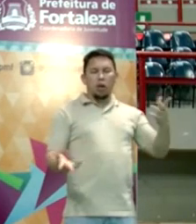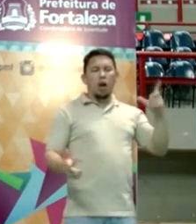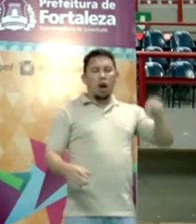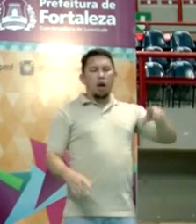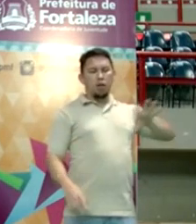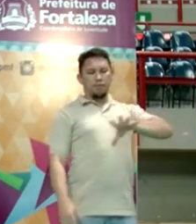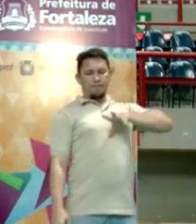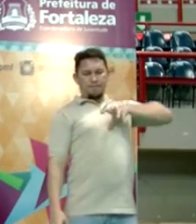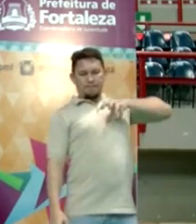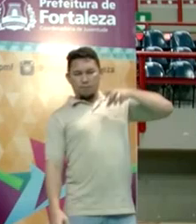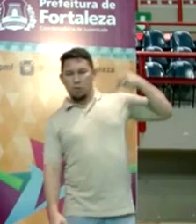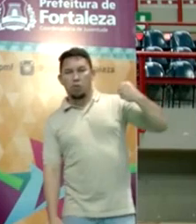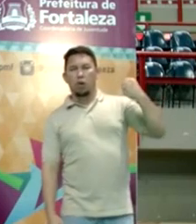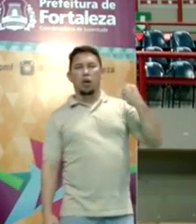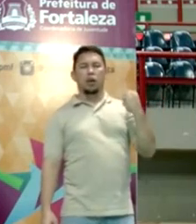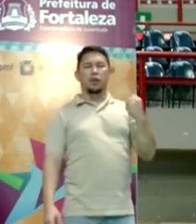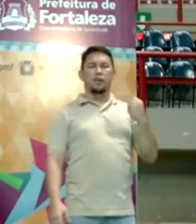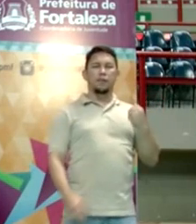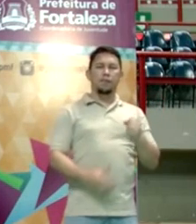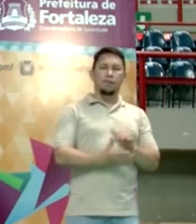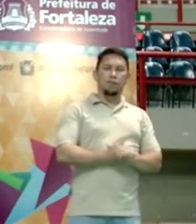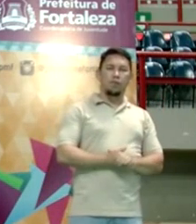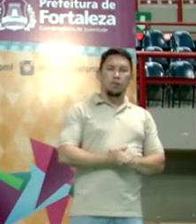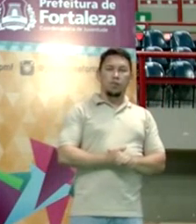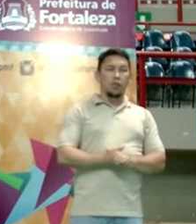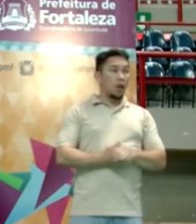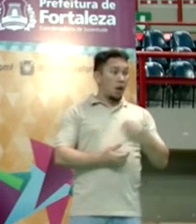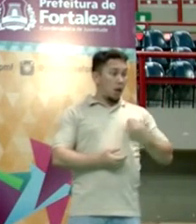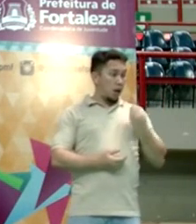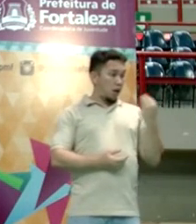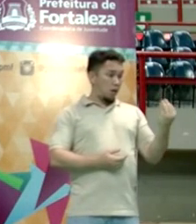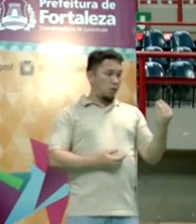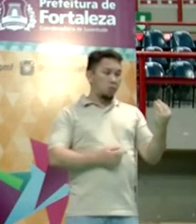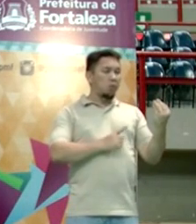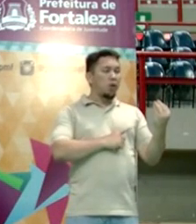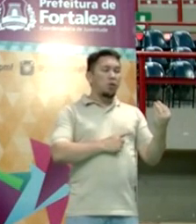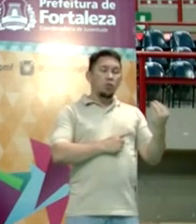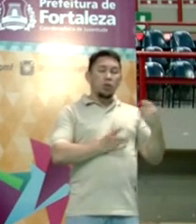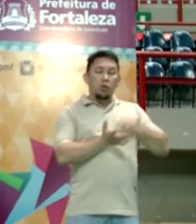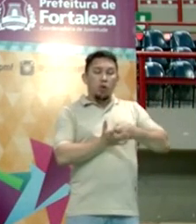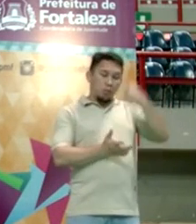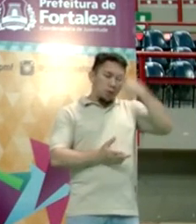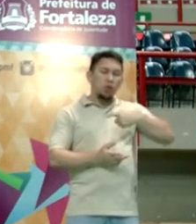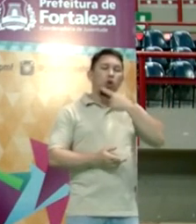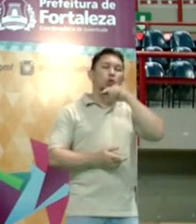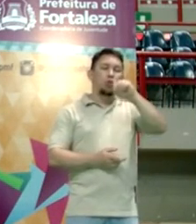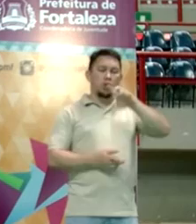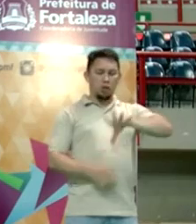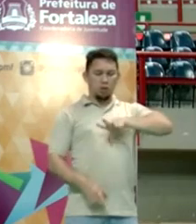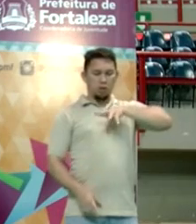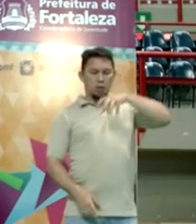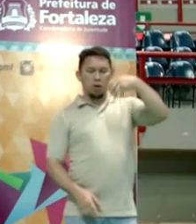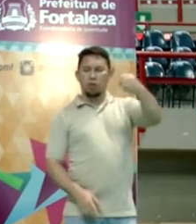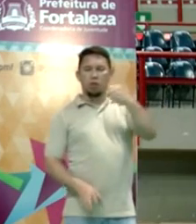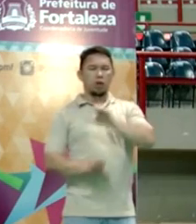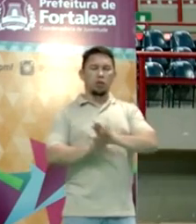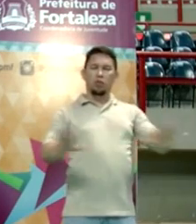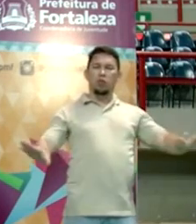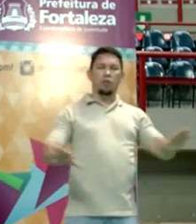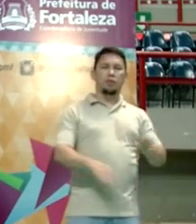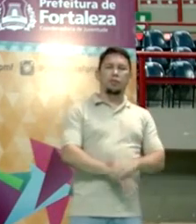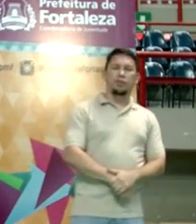coragem. Bonito, né? A única coisa que a vida requer de nós é coragem. A vida não espera outra coisa,